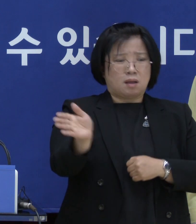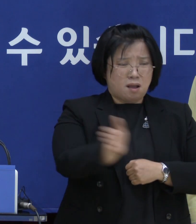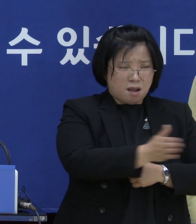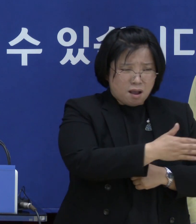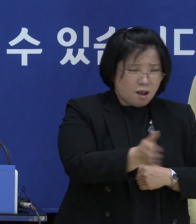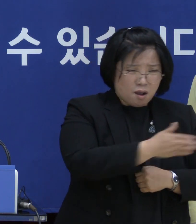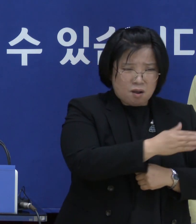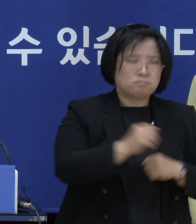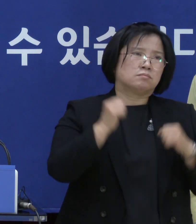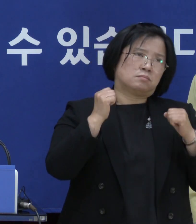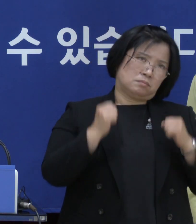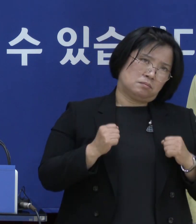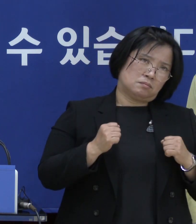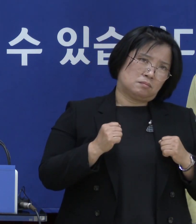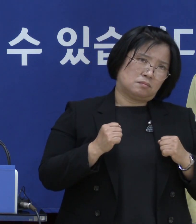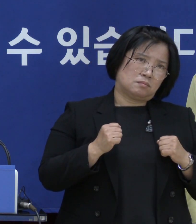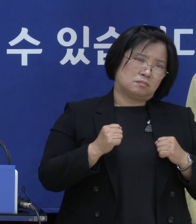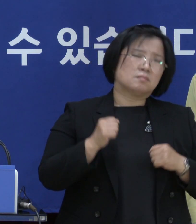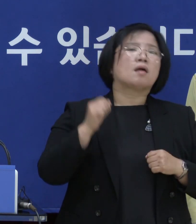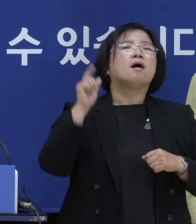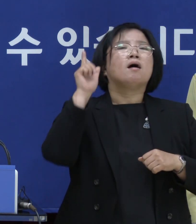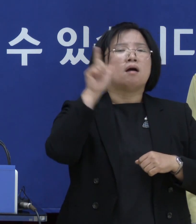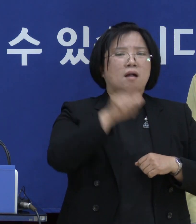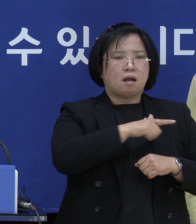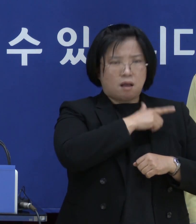한숨으로 하루하루를 견디고 있습니다.